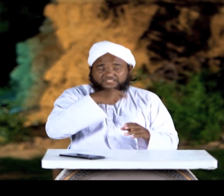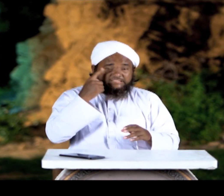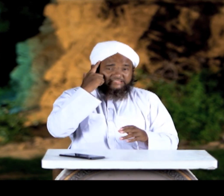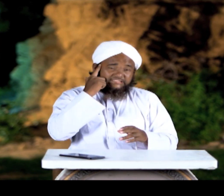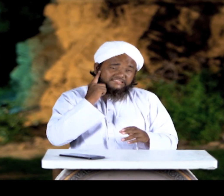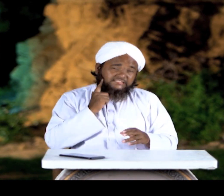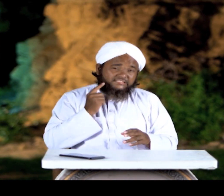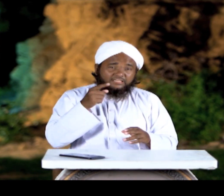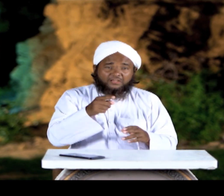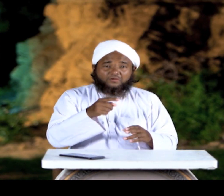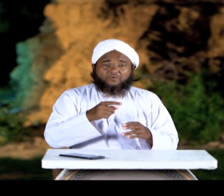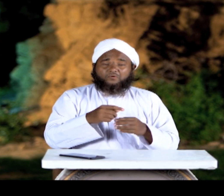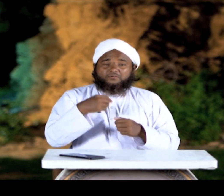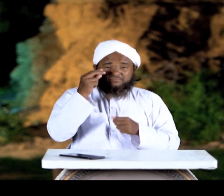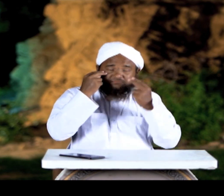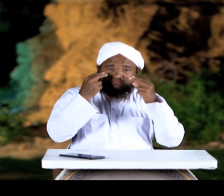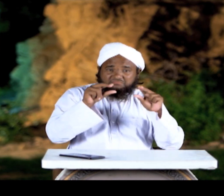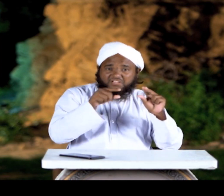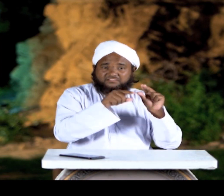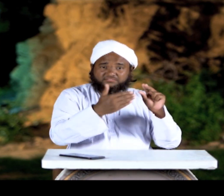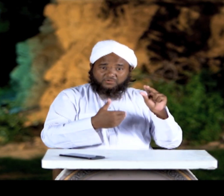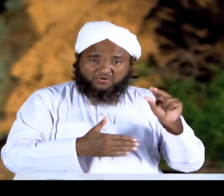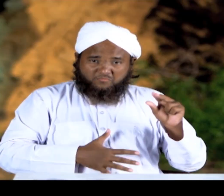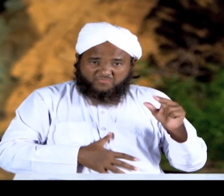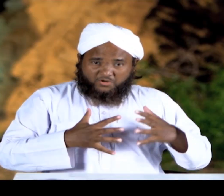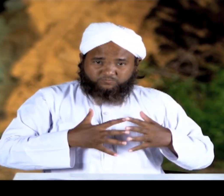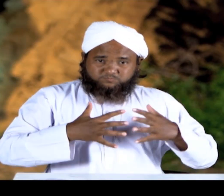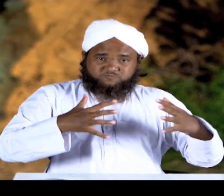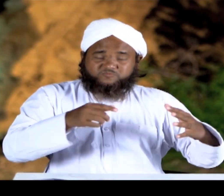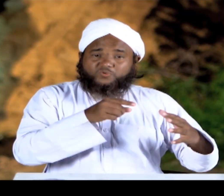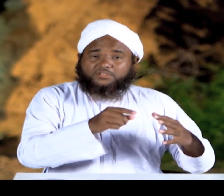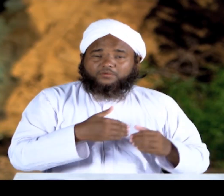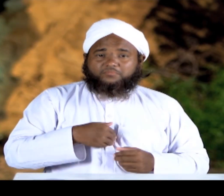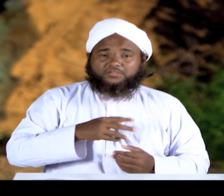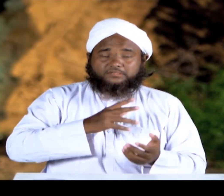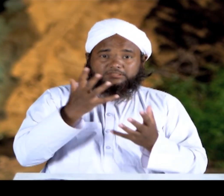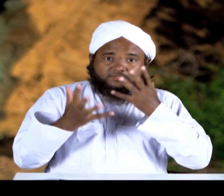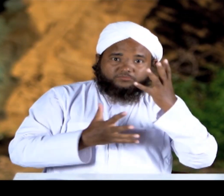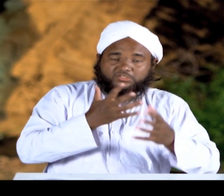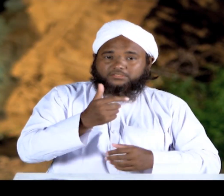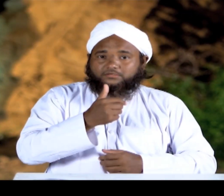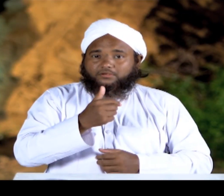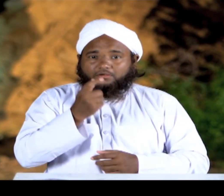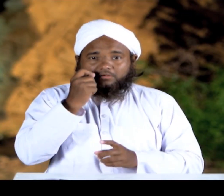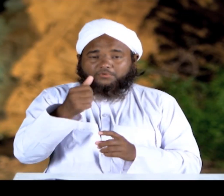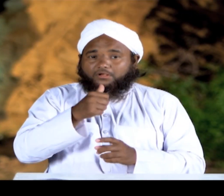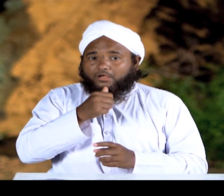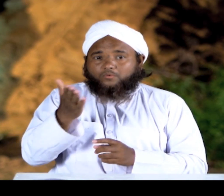ہو گئیں اور پیٹ بھی پھول گیا۔ یہ دیکھ کر میں گھبرا گیا اور پھر میں نے مرحوم کے چہرے پر چادر اڑا